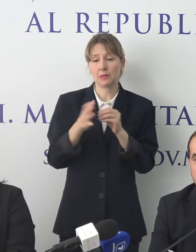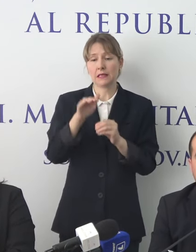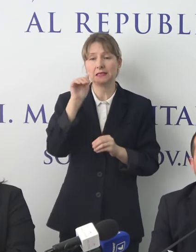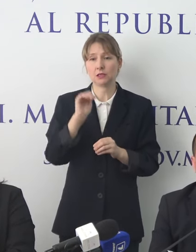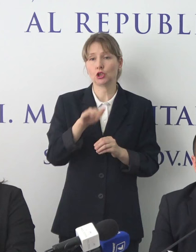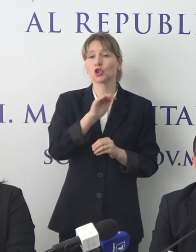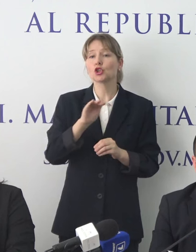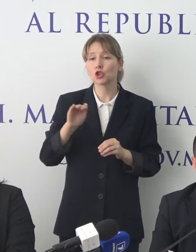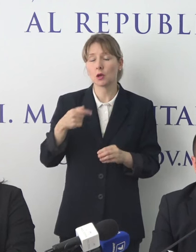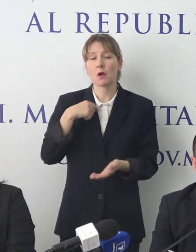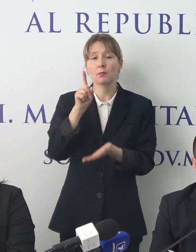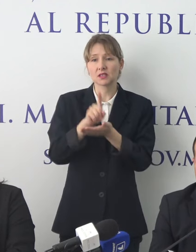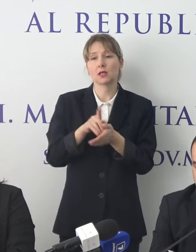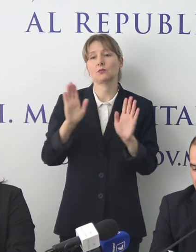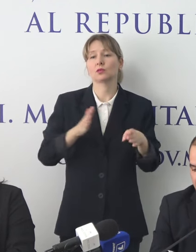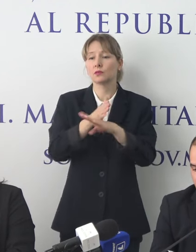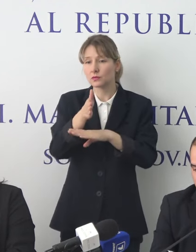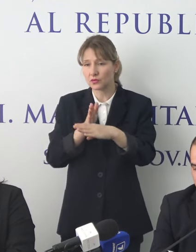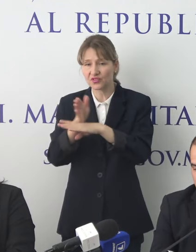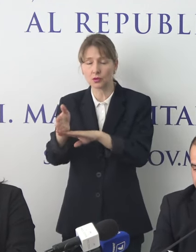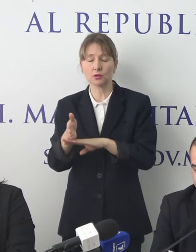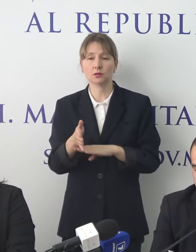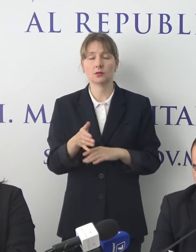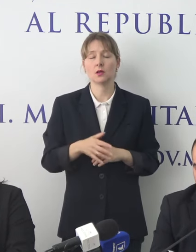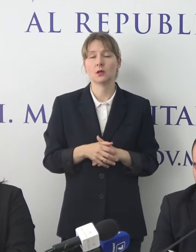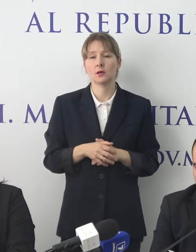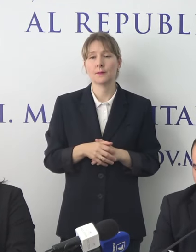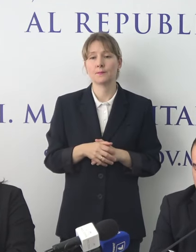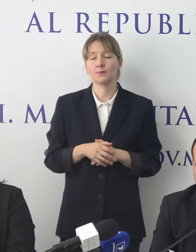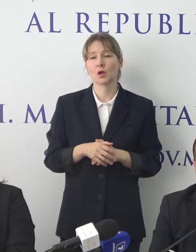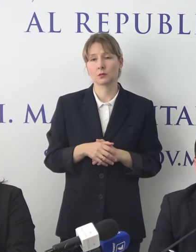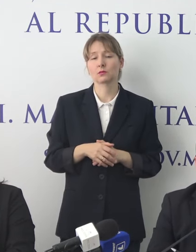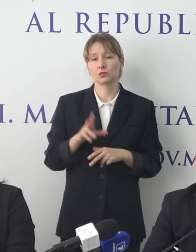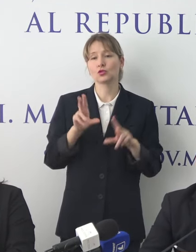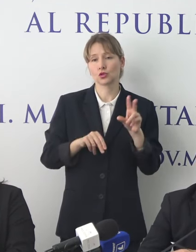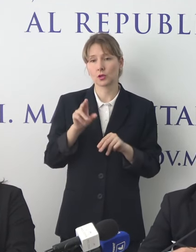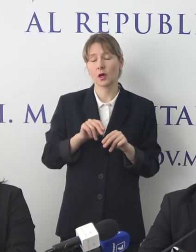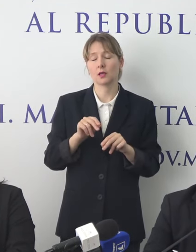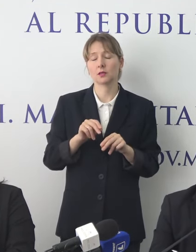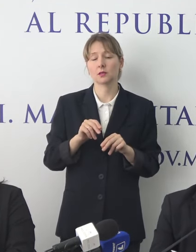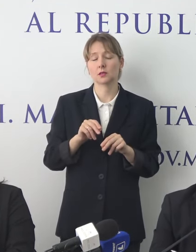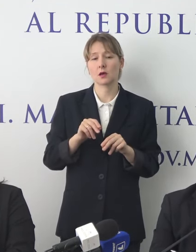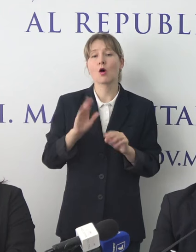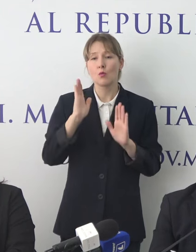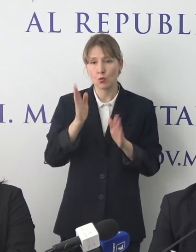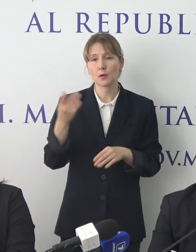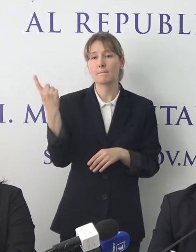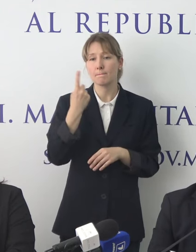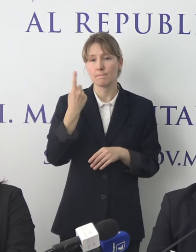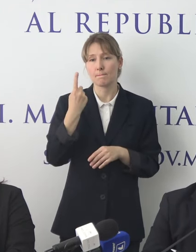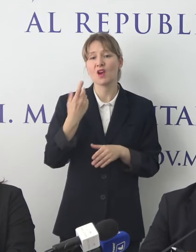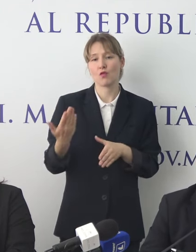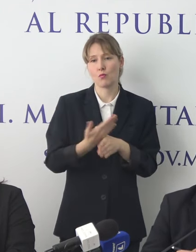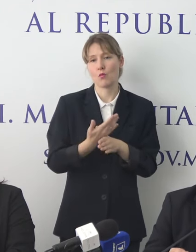că intervențiile noastre sunt cu impact. Deci asta sunt primele rezultate în cadrul